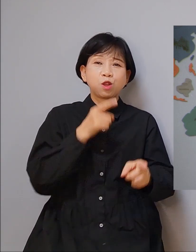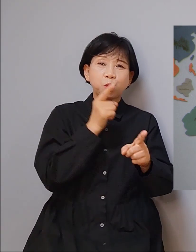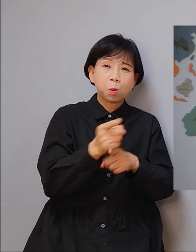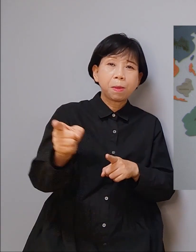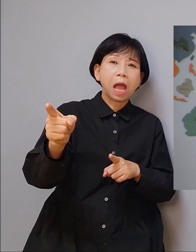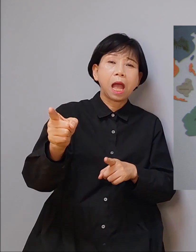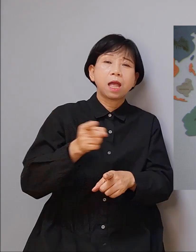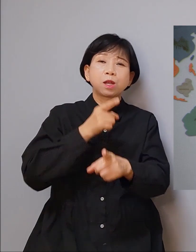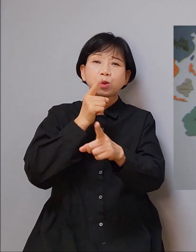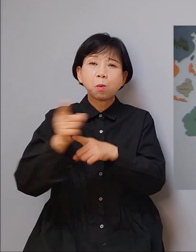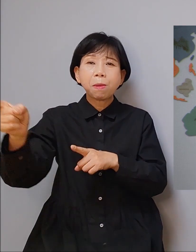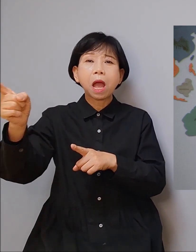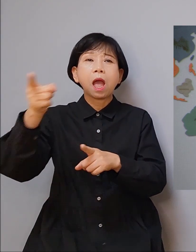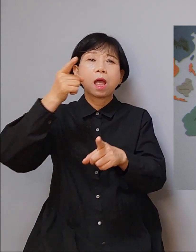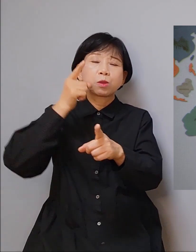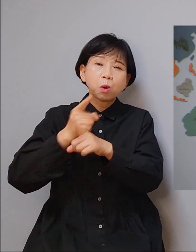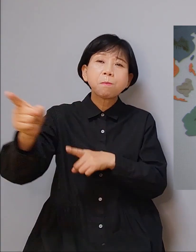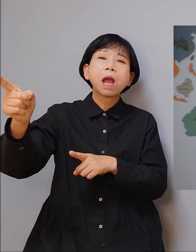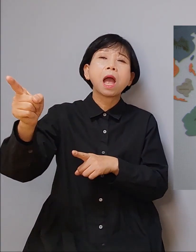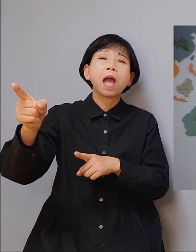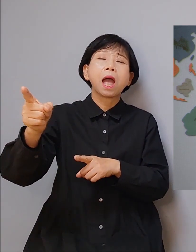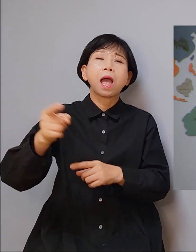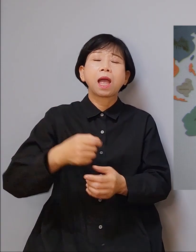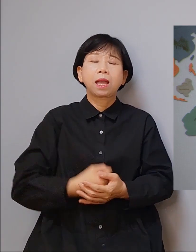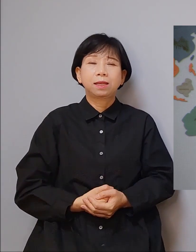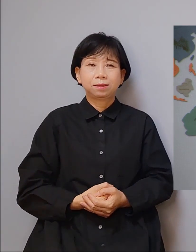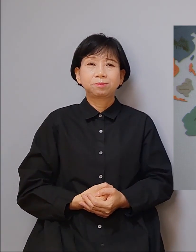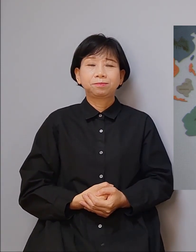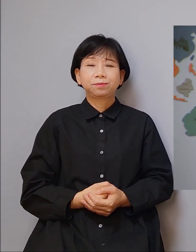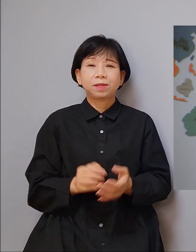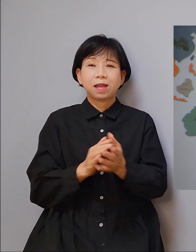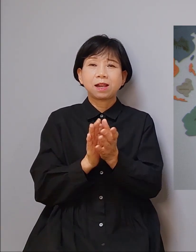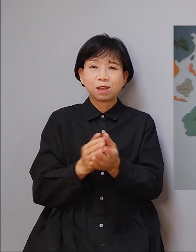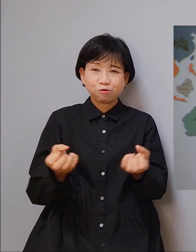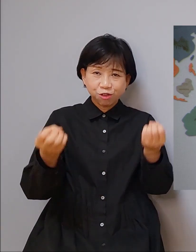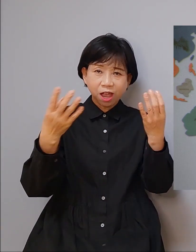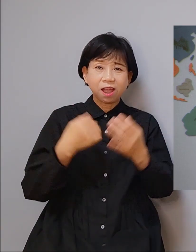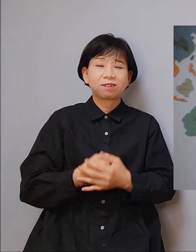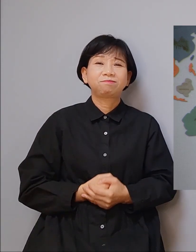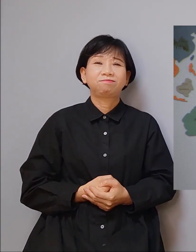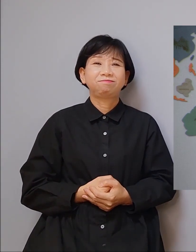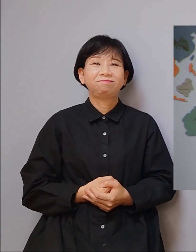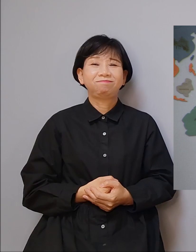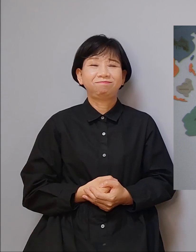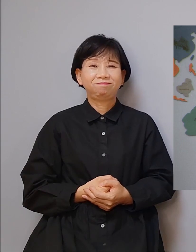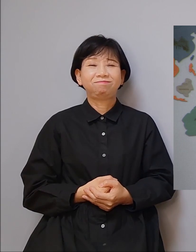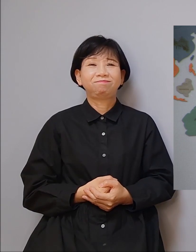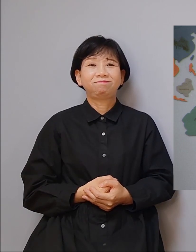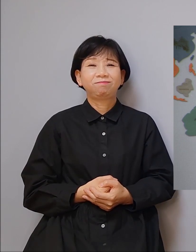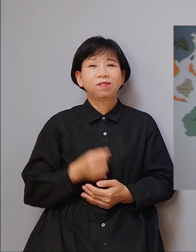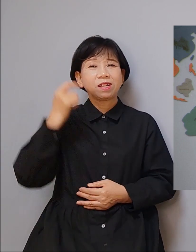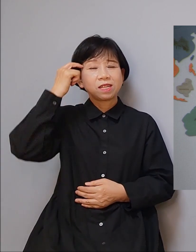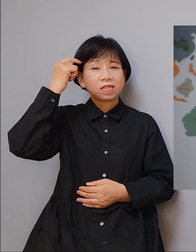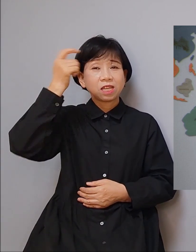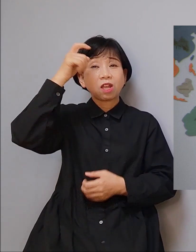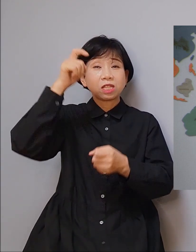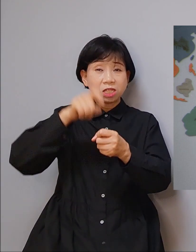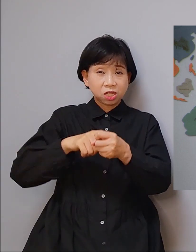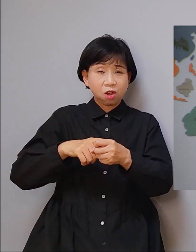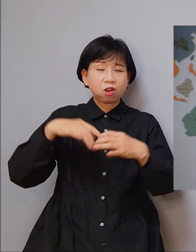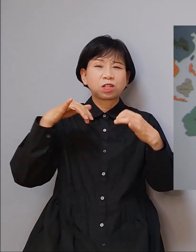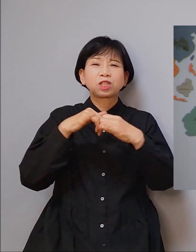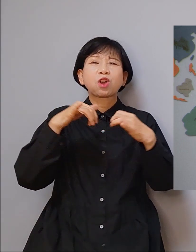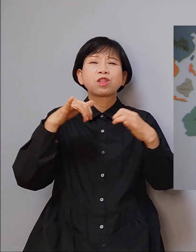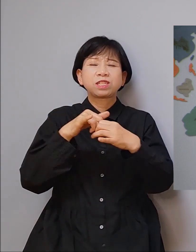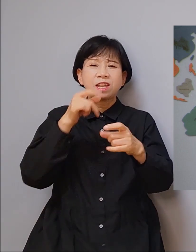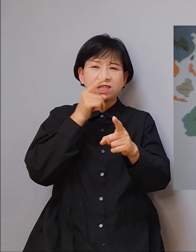시작. 돌파, 돌파, 돌파. 할렐루야. 네, 감사합니다. 우리 영적 전쟁